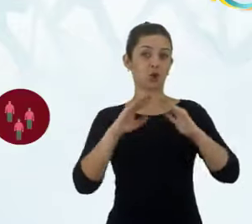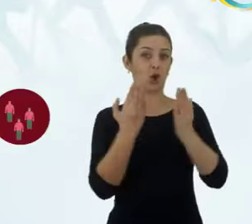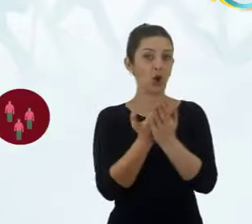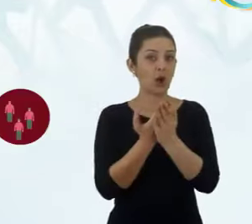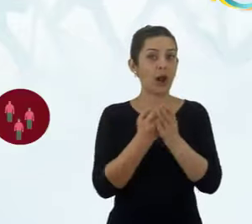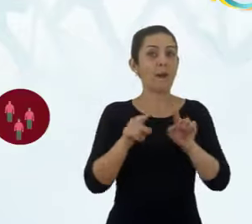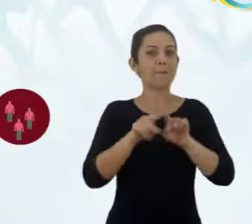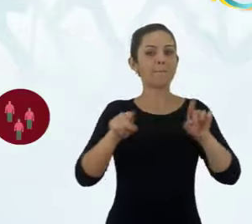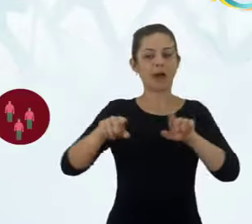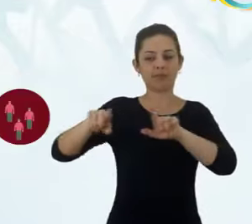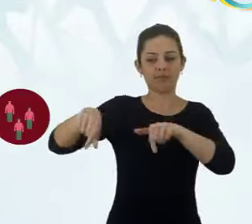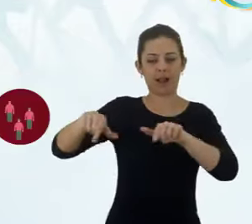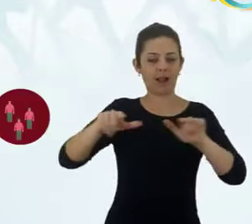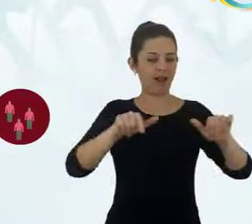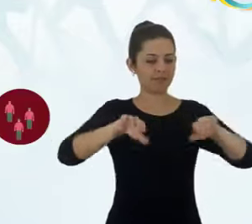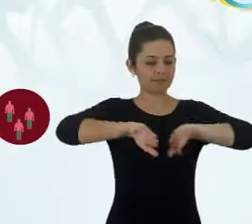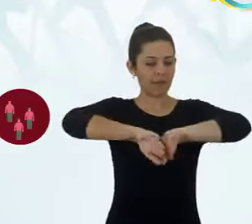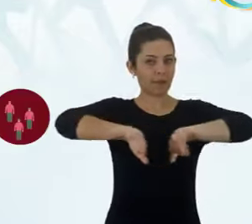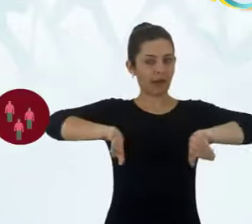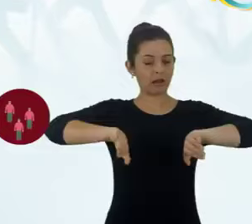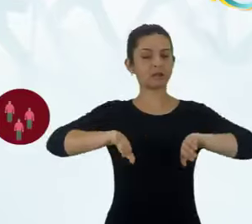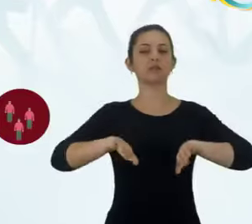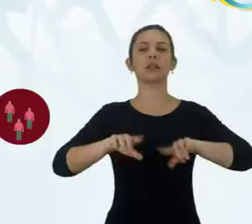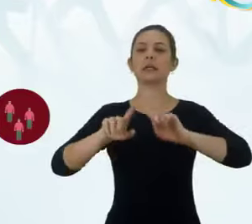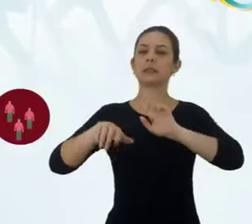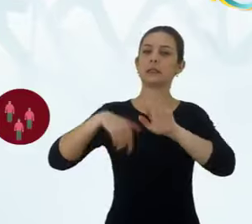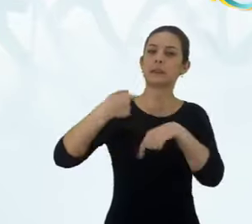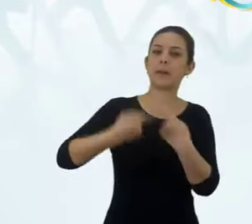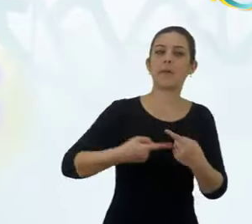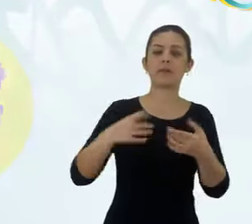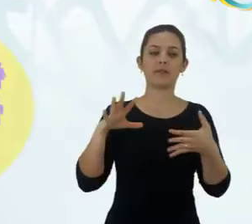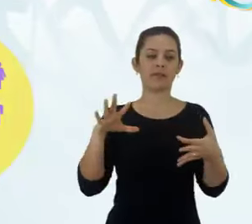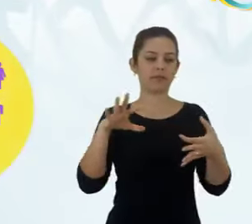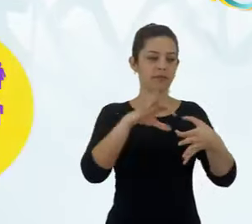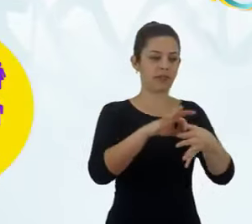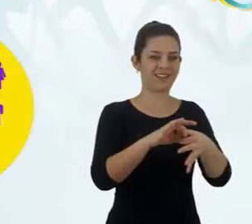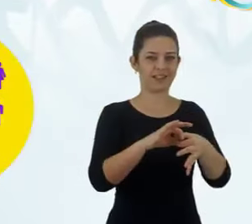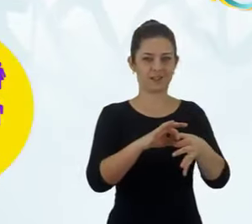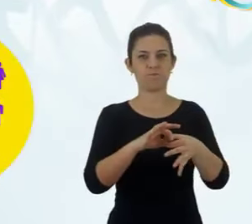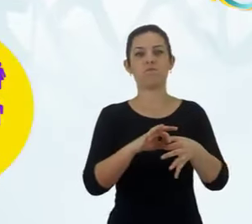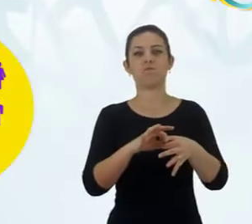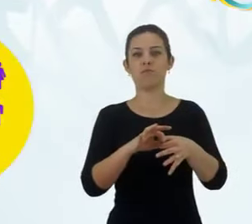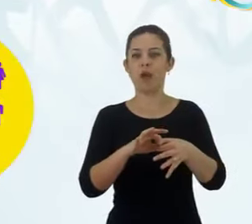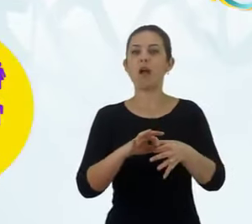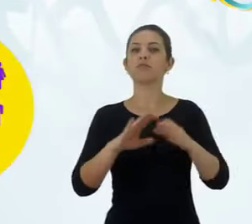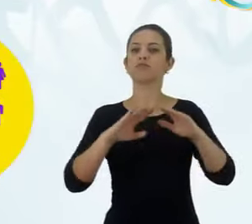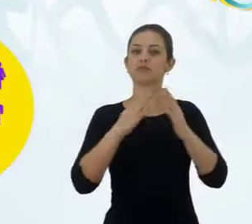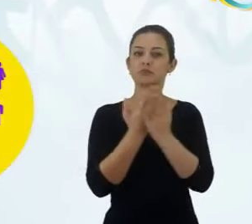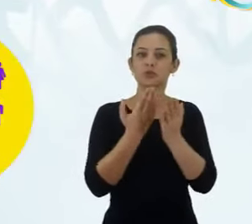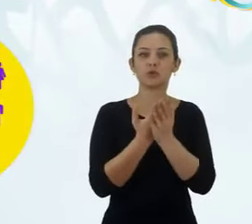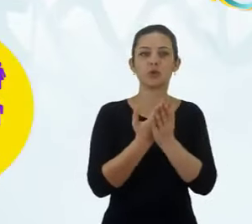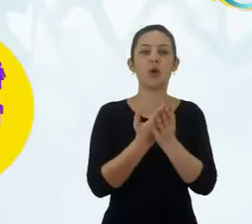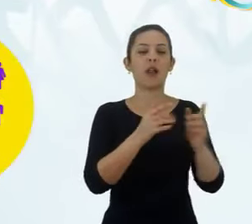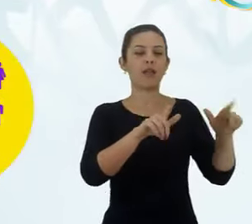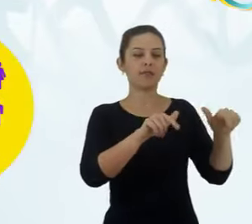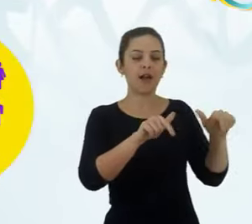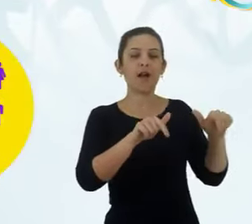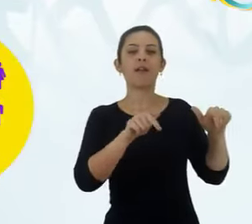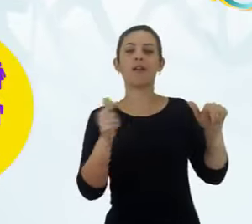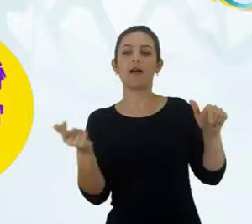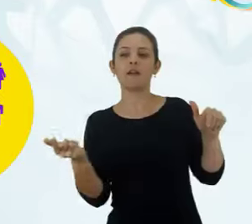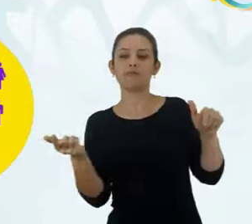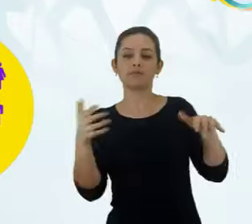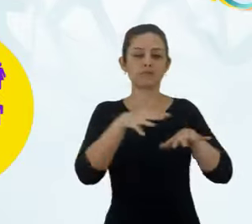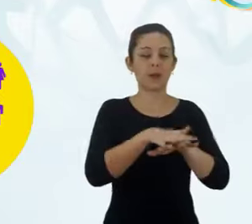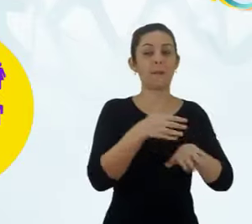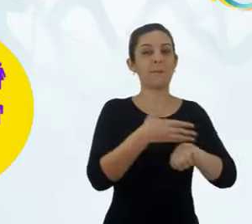dentro da escola, mas em salas separadas. E a gente depois passou para a integração, onde eles foram inseridos dentro da sala